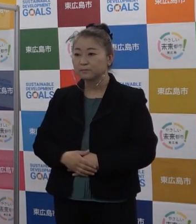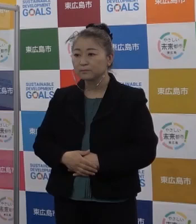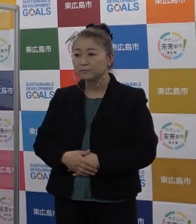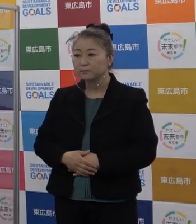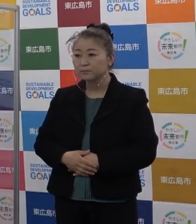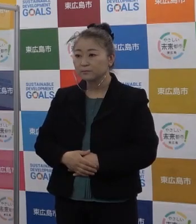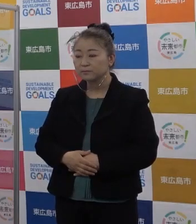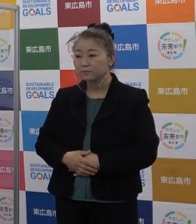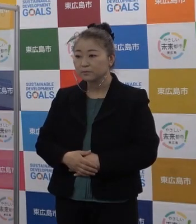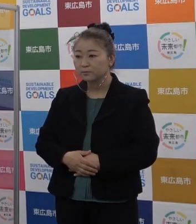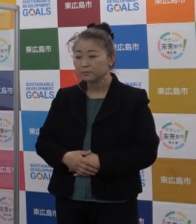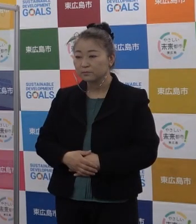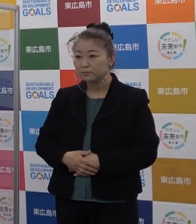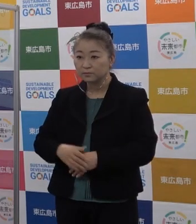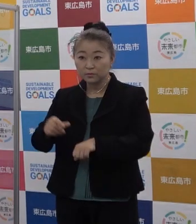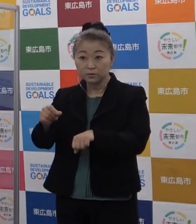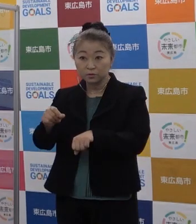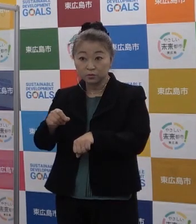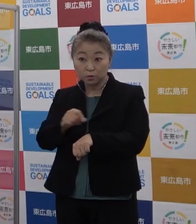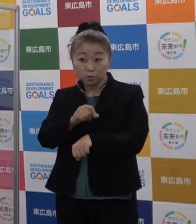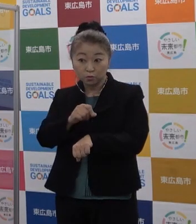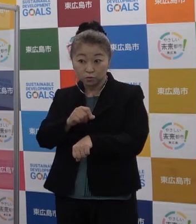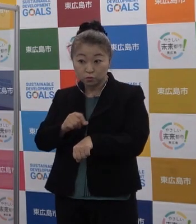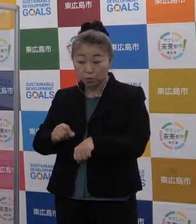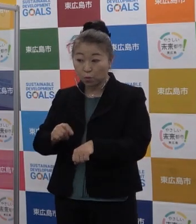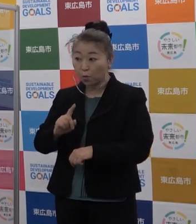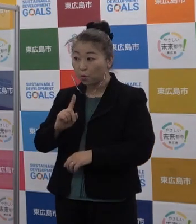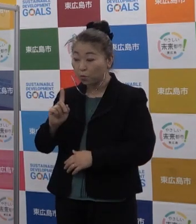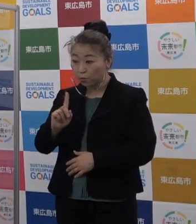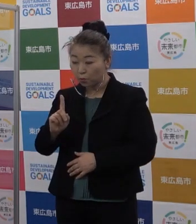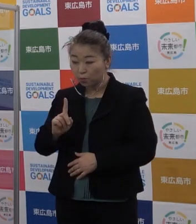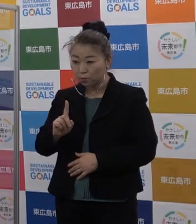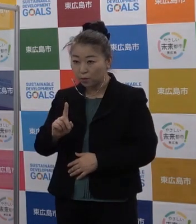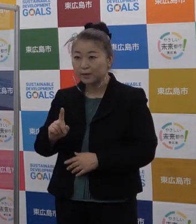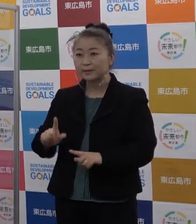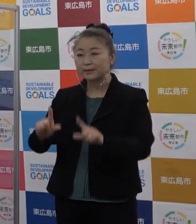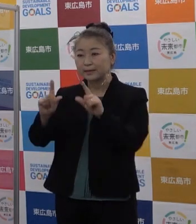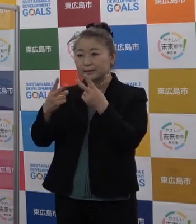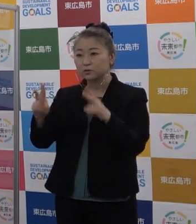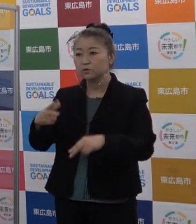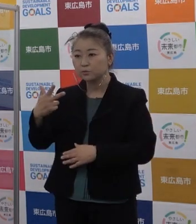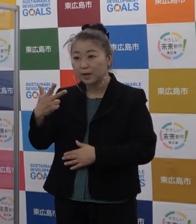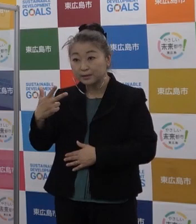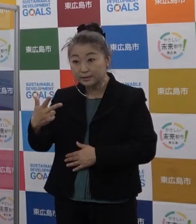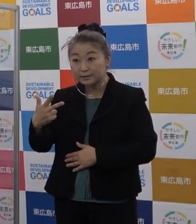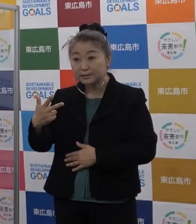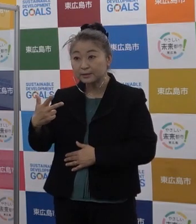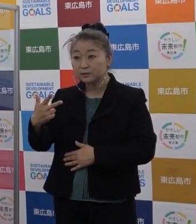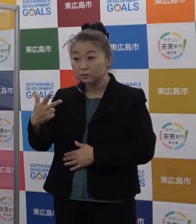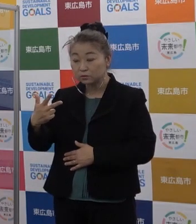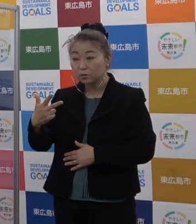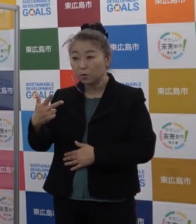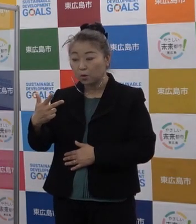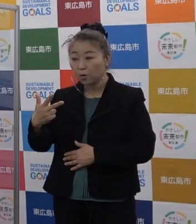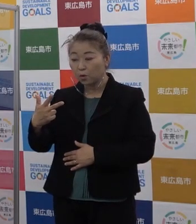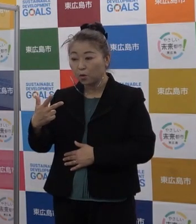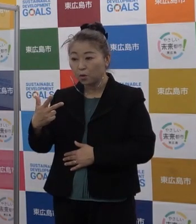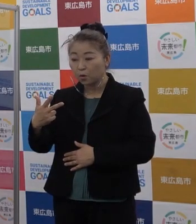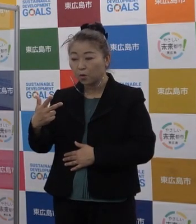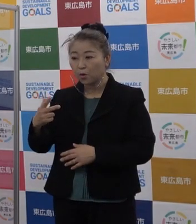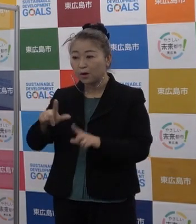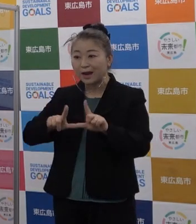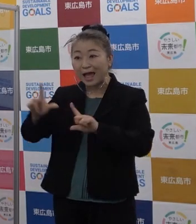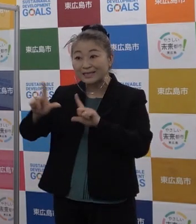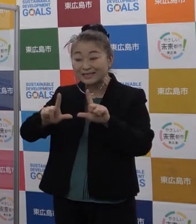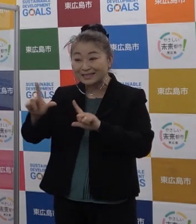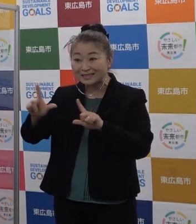5番目にある特徴のところは、これは本市のポータルサイトの LINE の